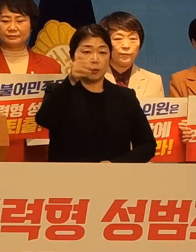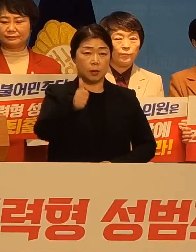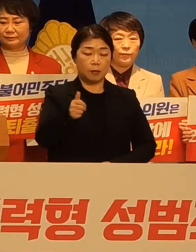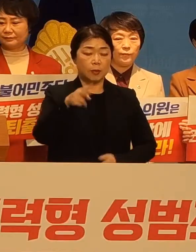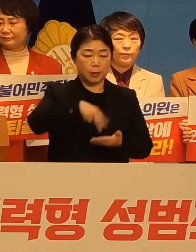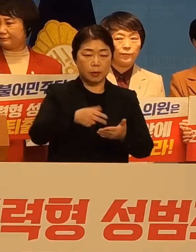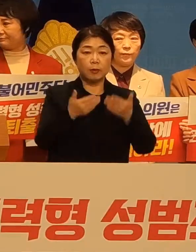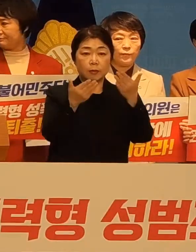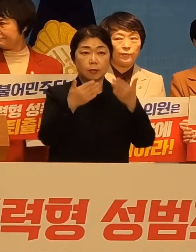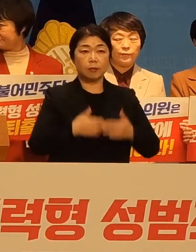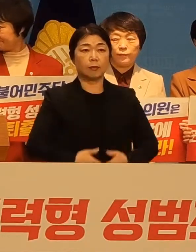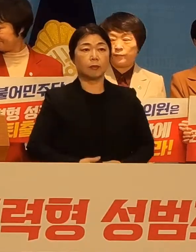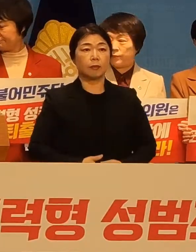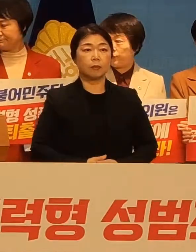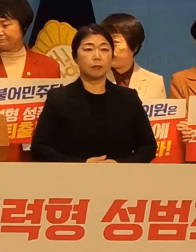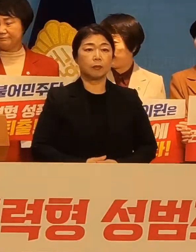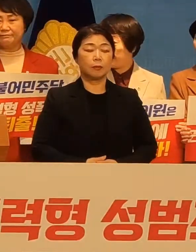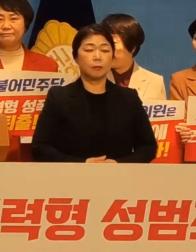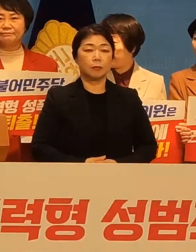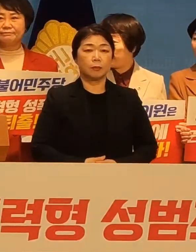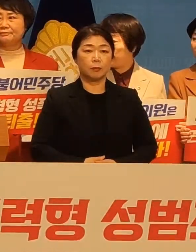있겠습니다.